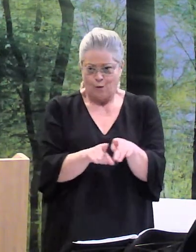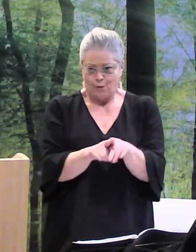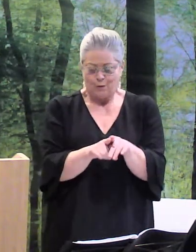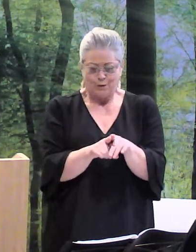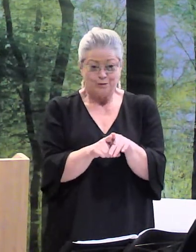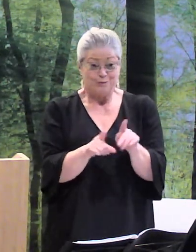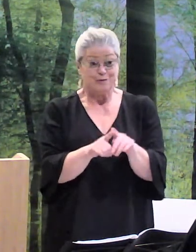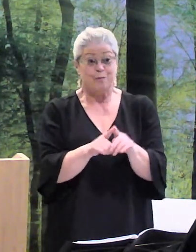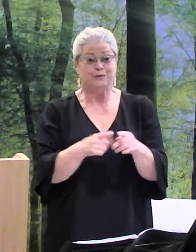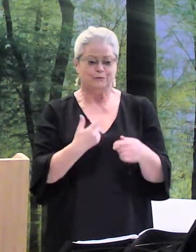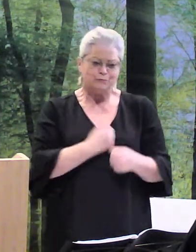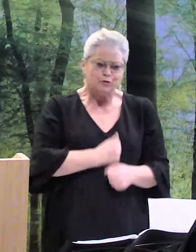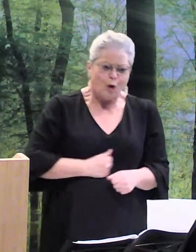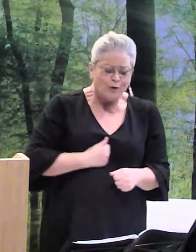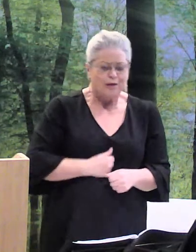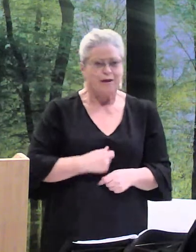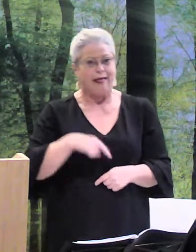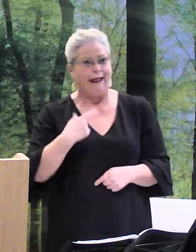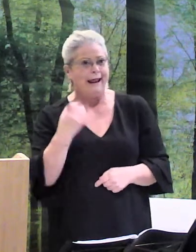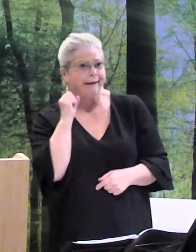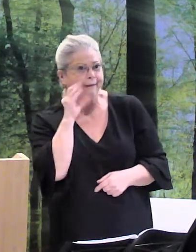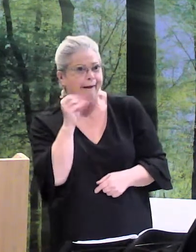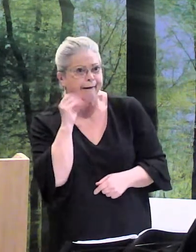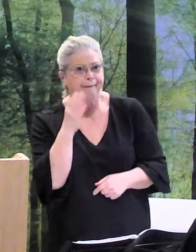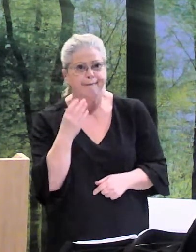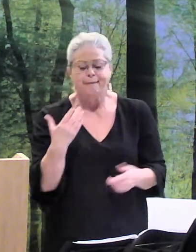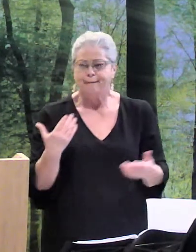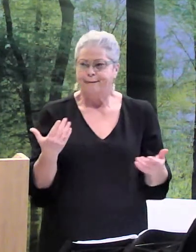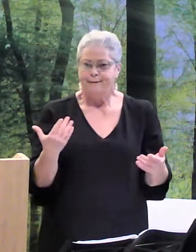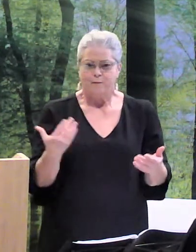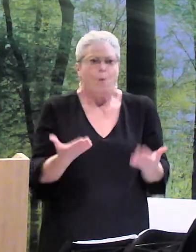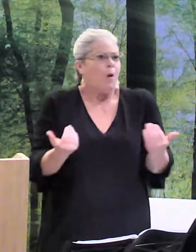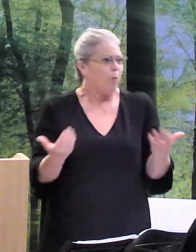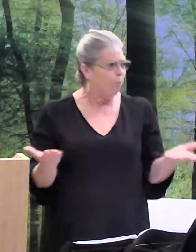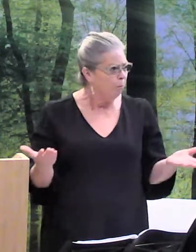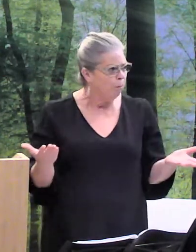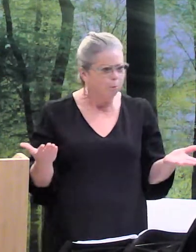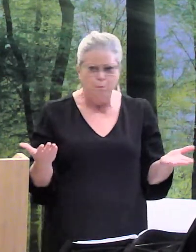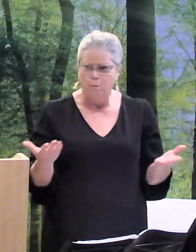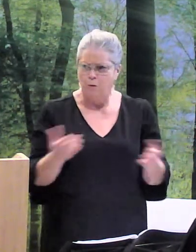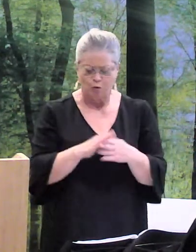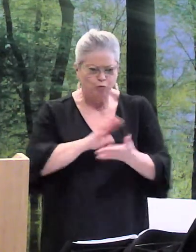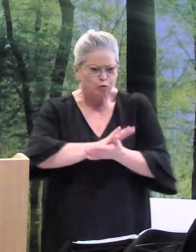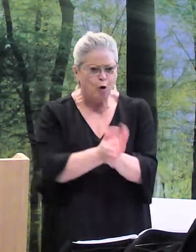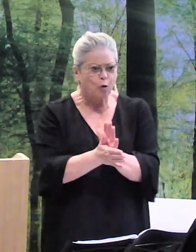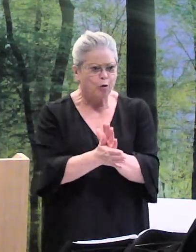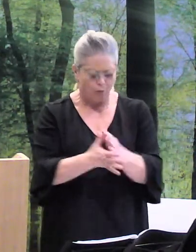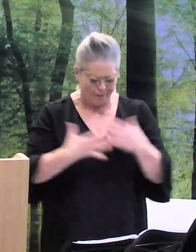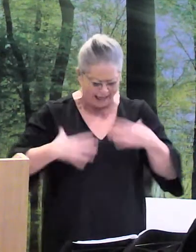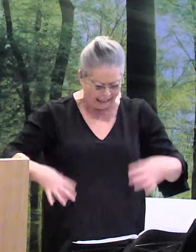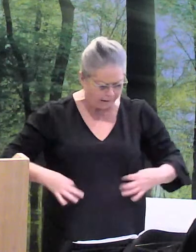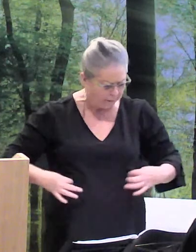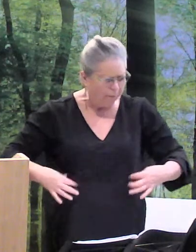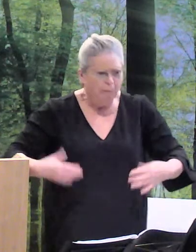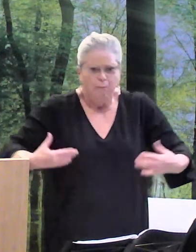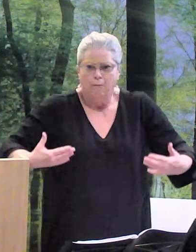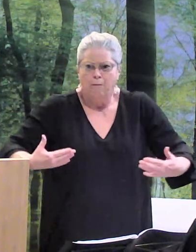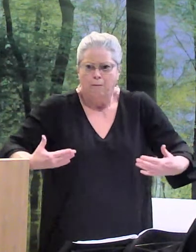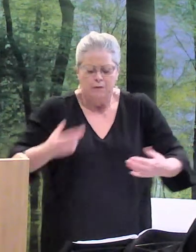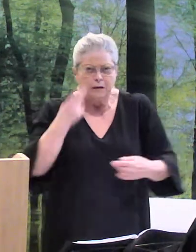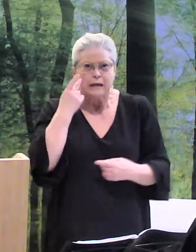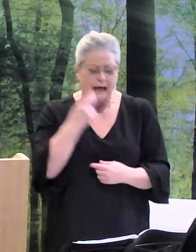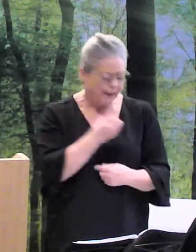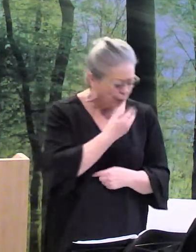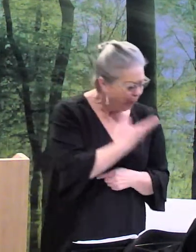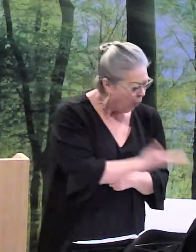al zijt gij bezorgd dag na dag. En waarom maakt gij u druk om kleding? Kijk naar